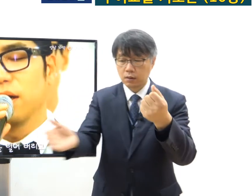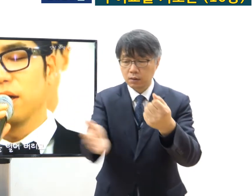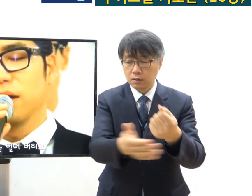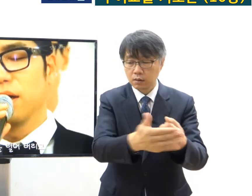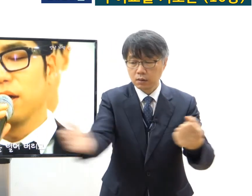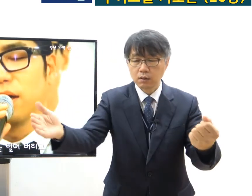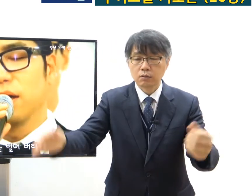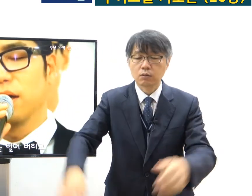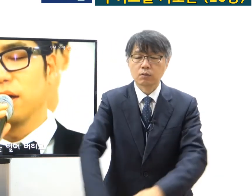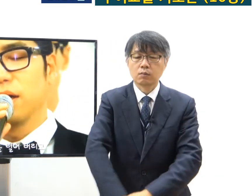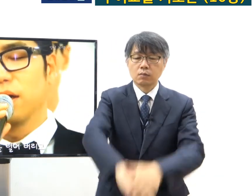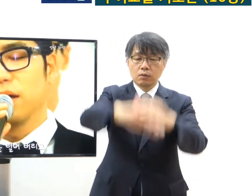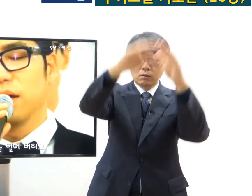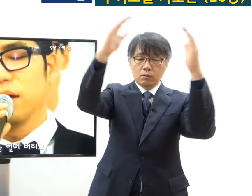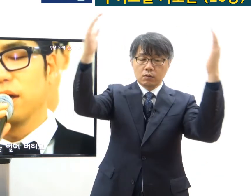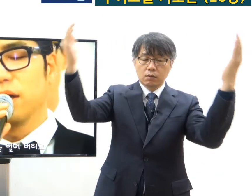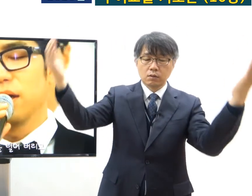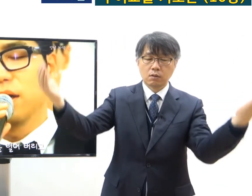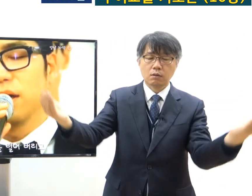그대 가슴으로